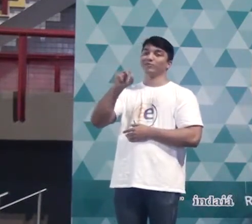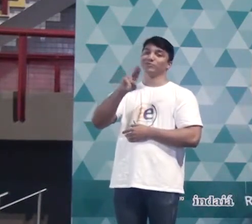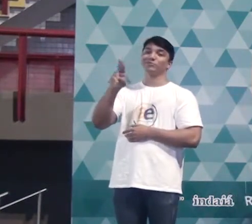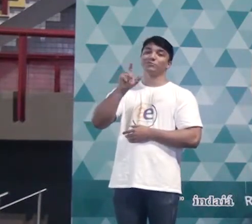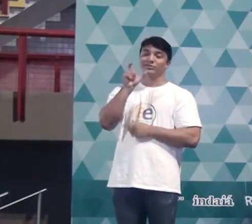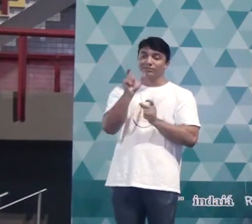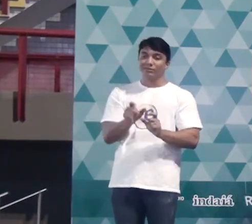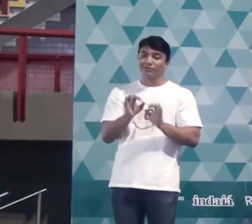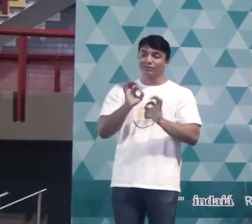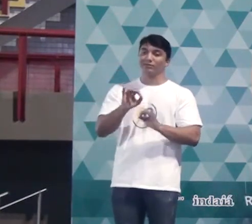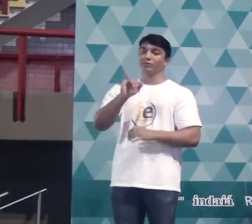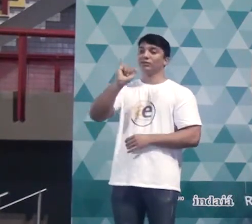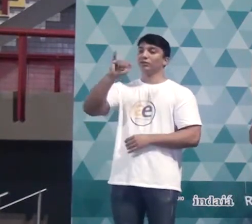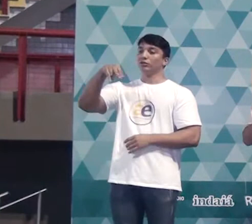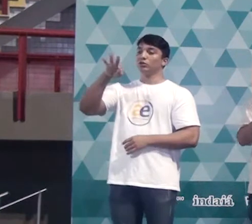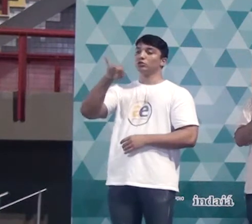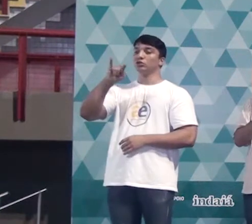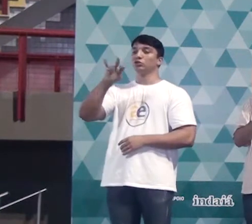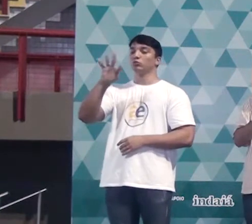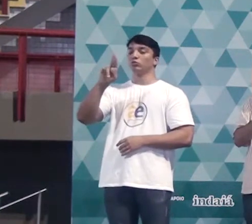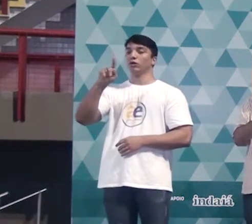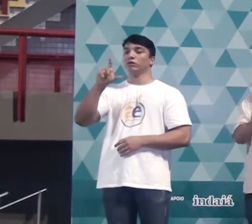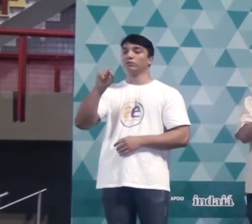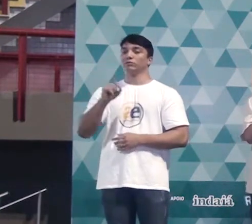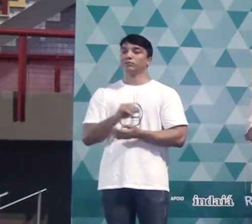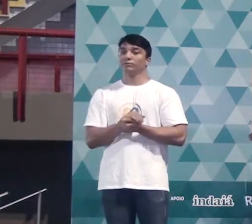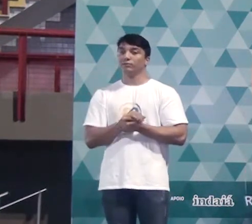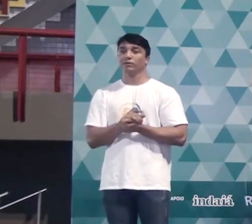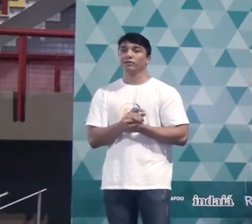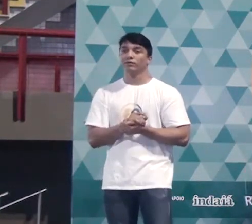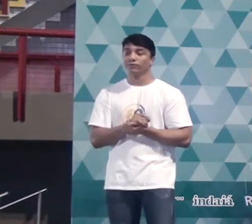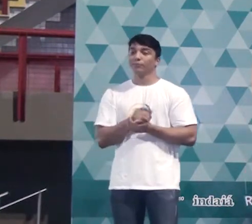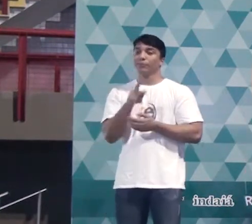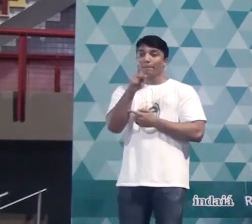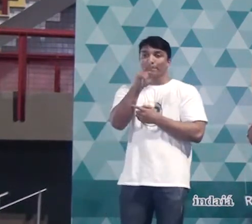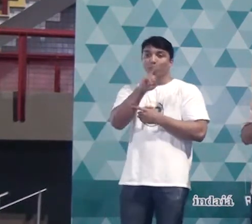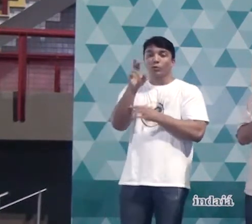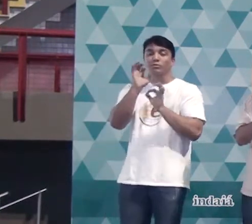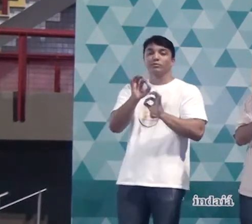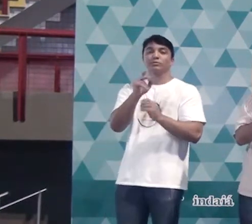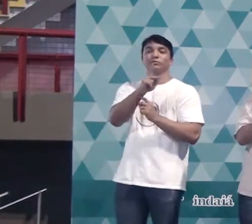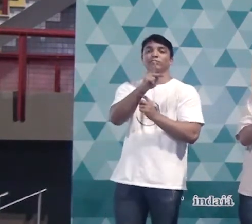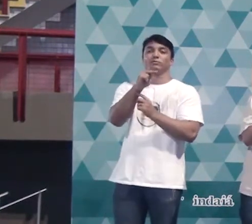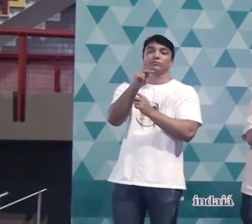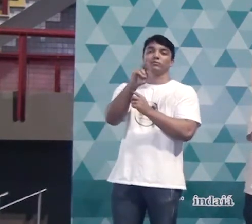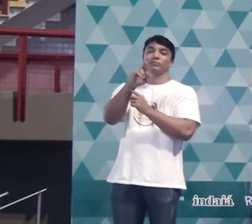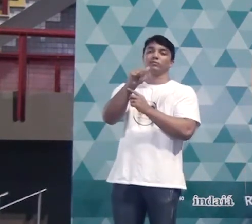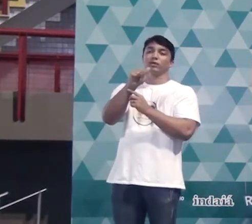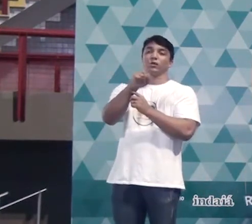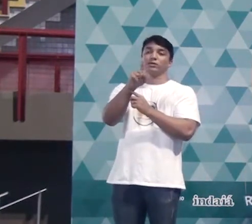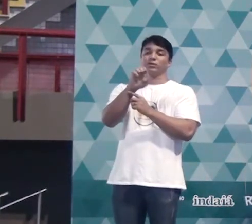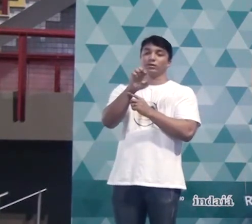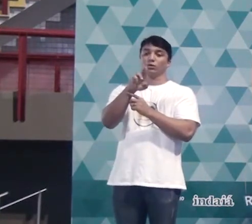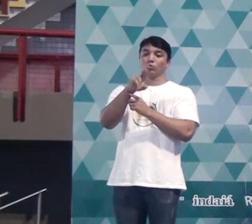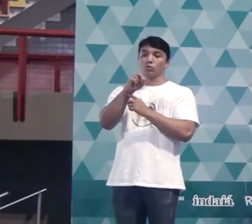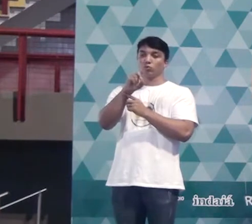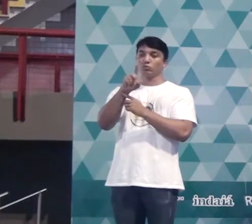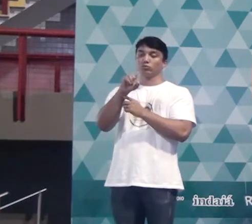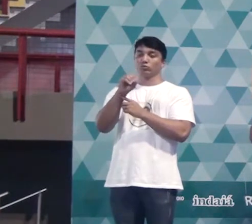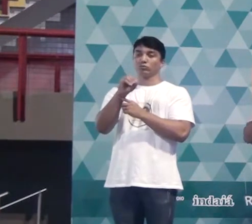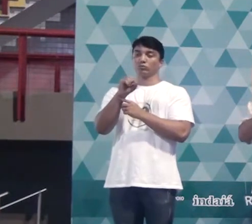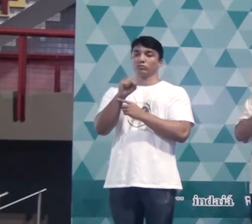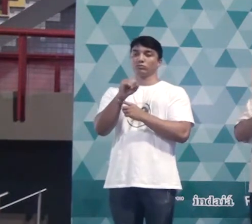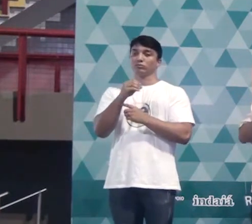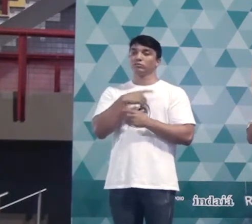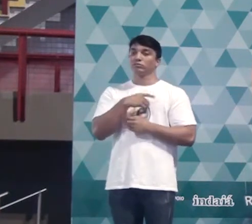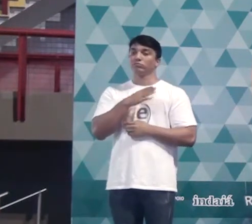intitulado. Professor, isso aí não é nada prazeroso. Não é prazeroso, é prazeroso. Pessoal, peguei